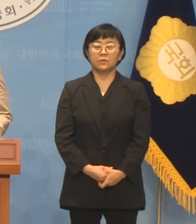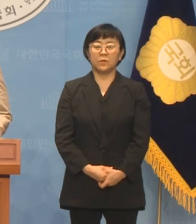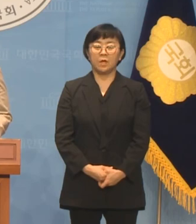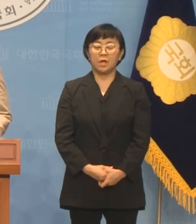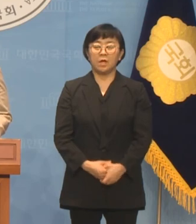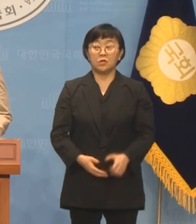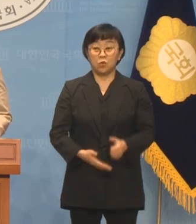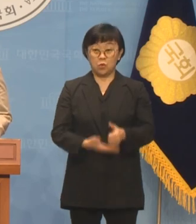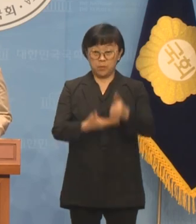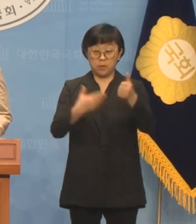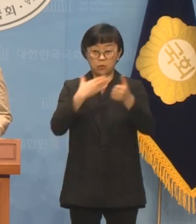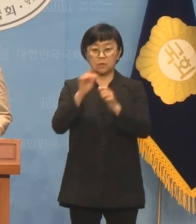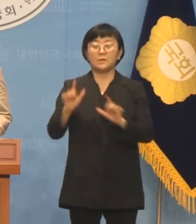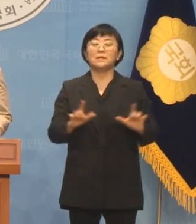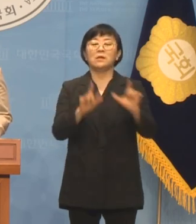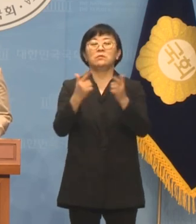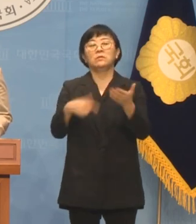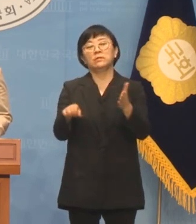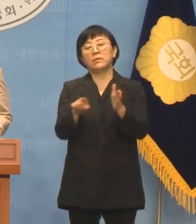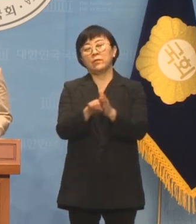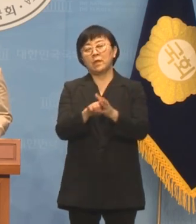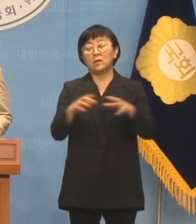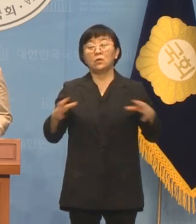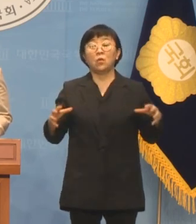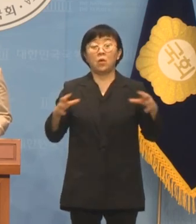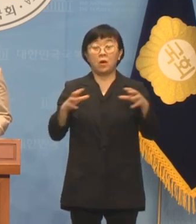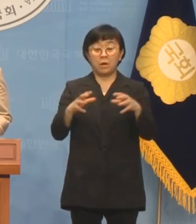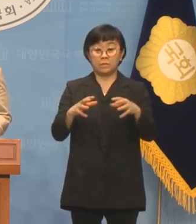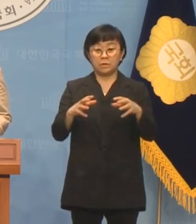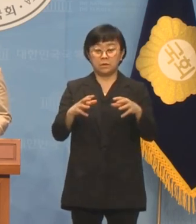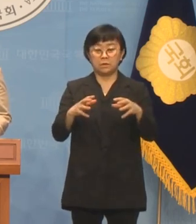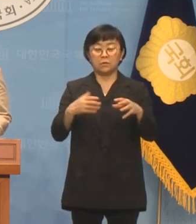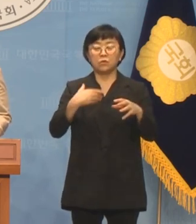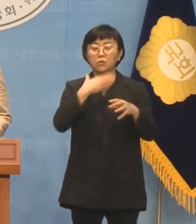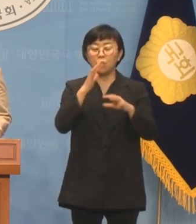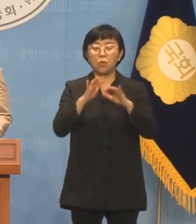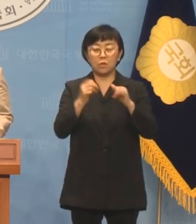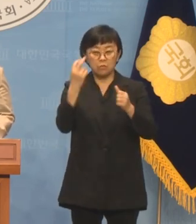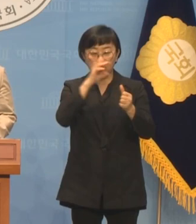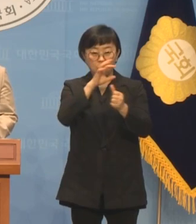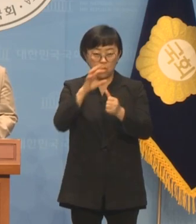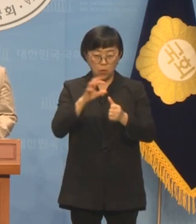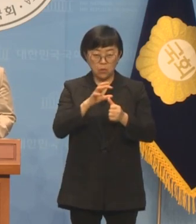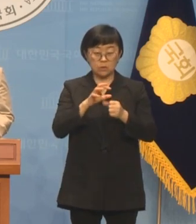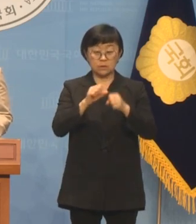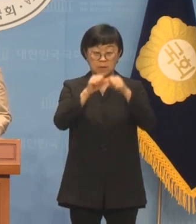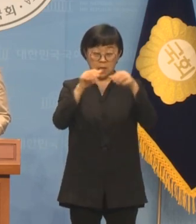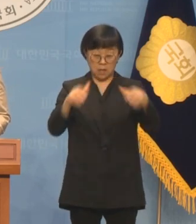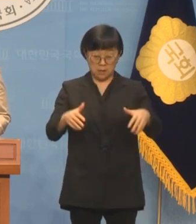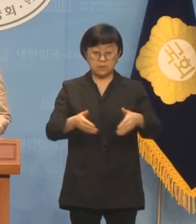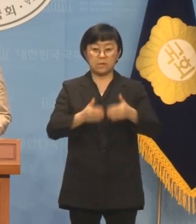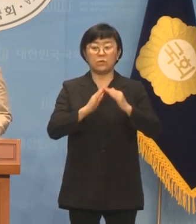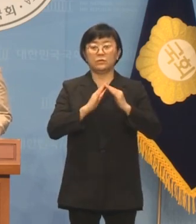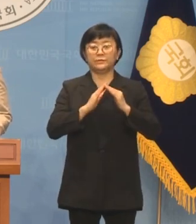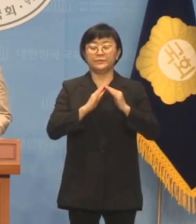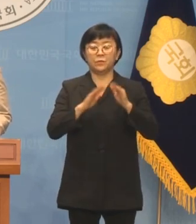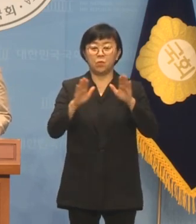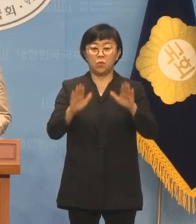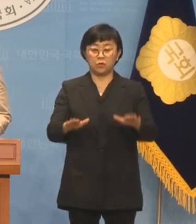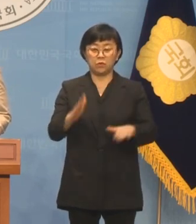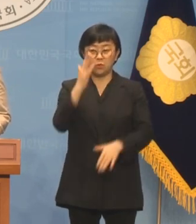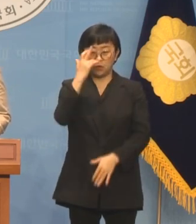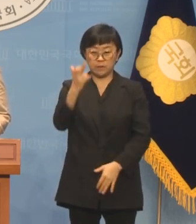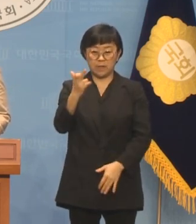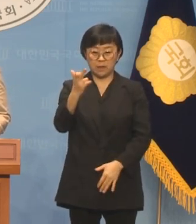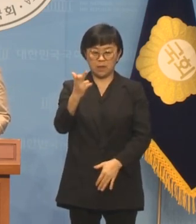존엄한 노년의 삶을 위한 통합적 요양보호 체계를 구축하겠습니다. 오늘